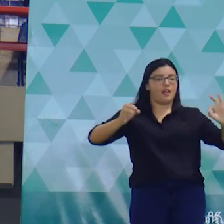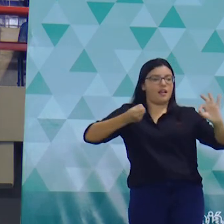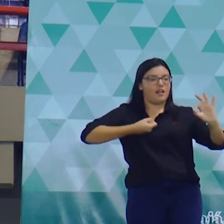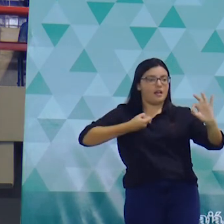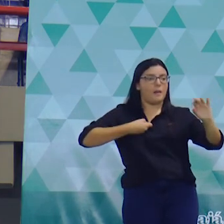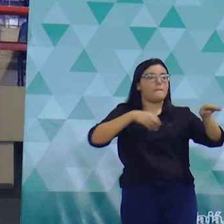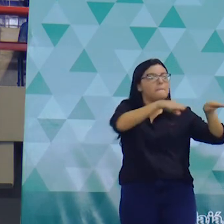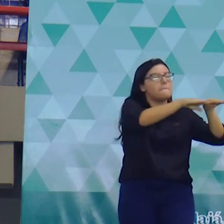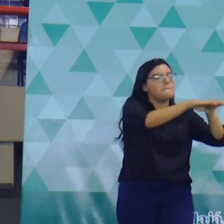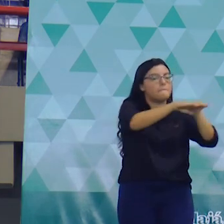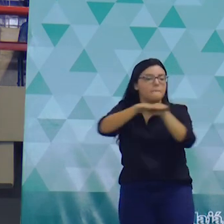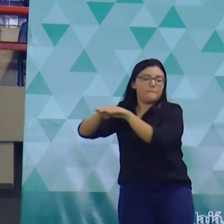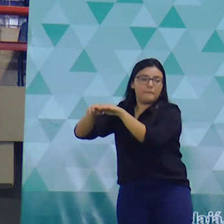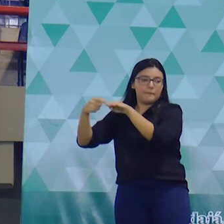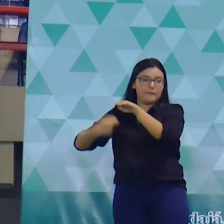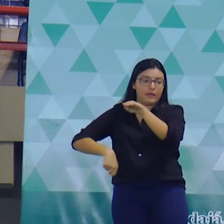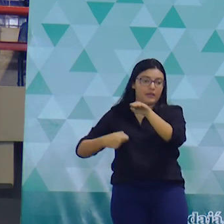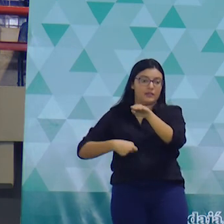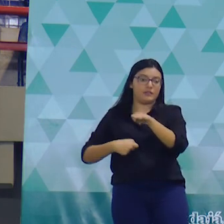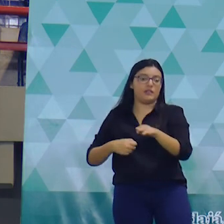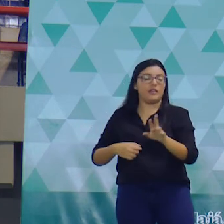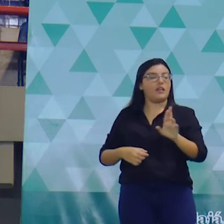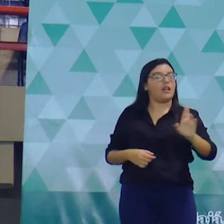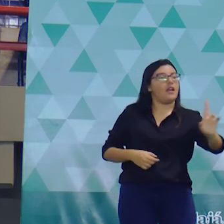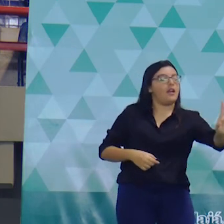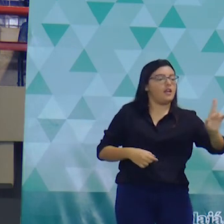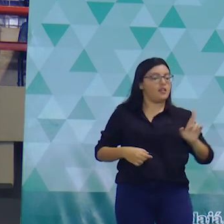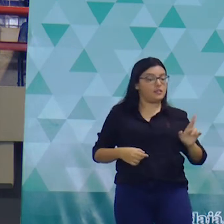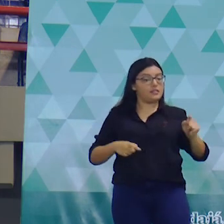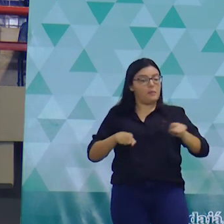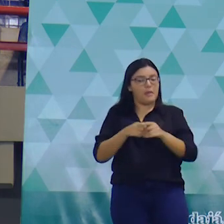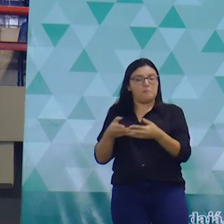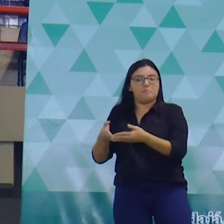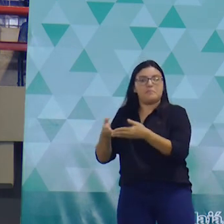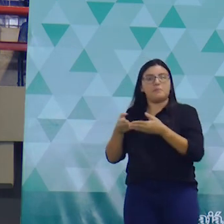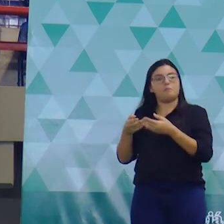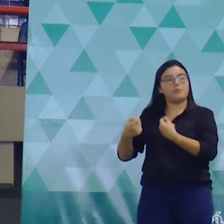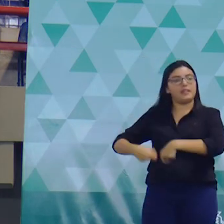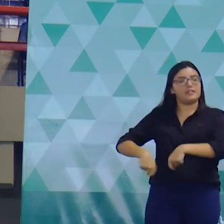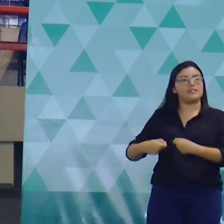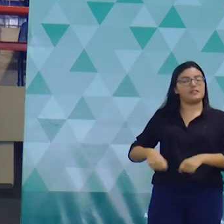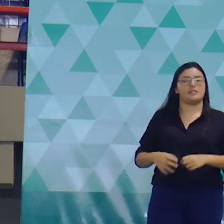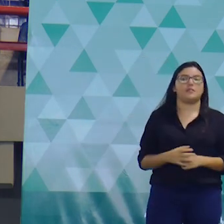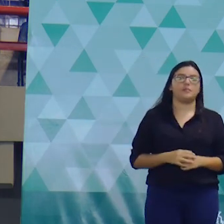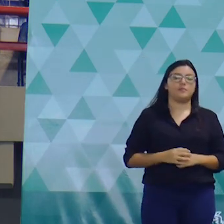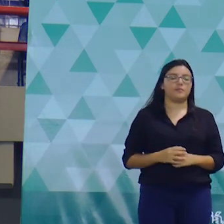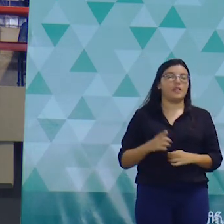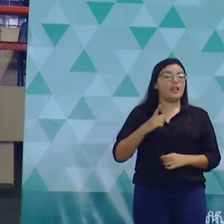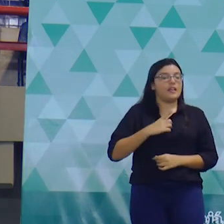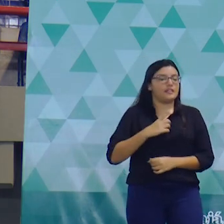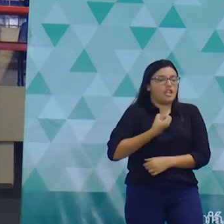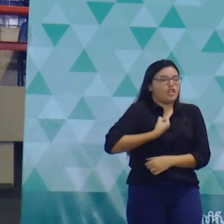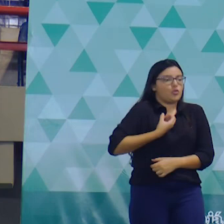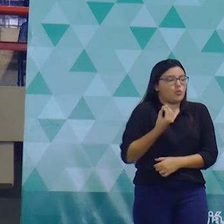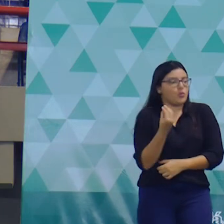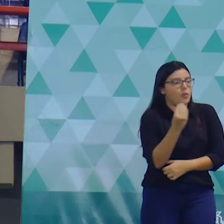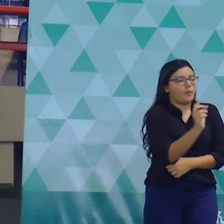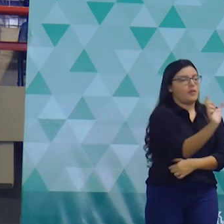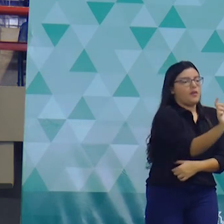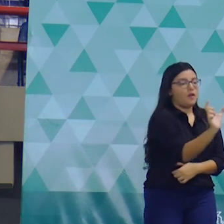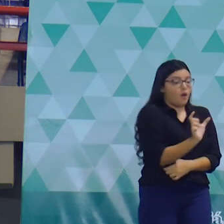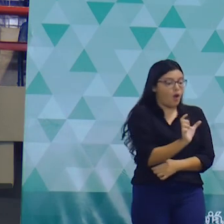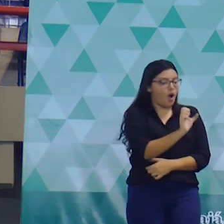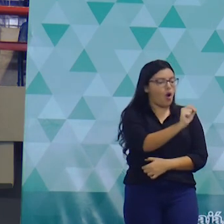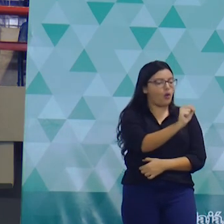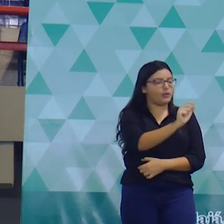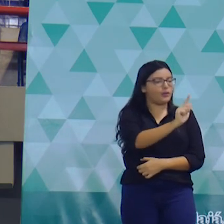aí. Eu preciso de um dado e preciso de um pedido. A questão me deu um dado, 8 gramas de óxido